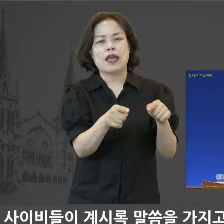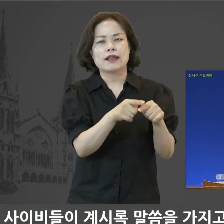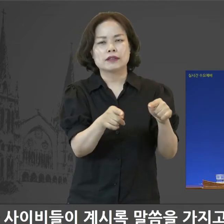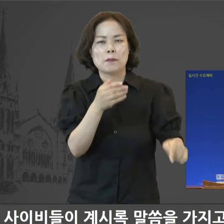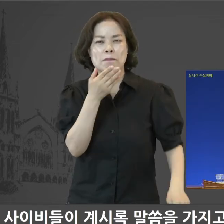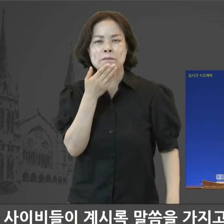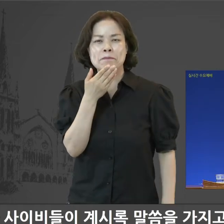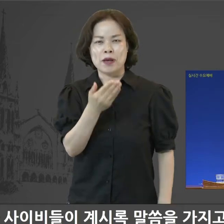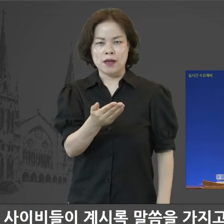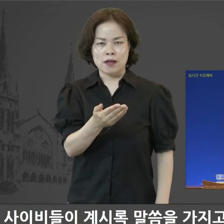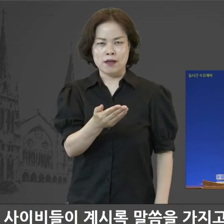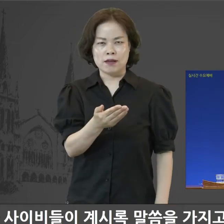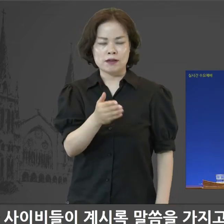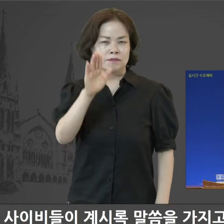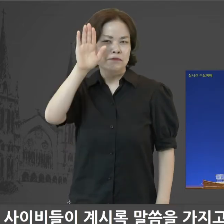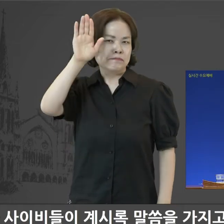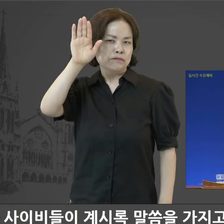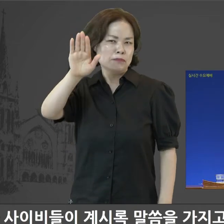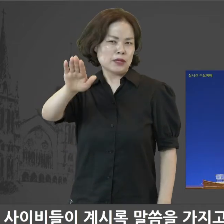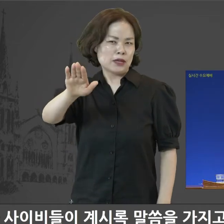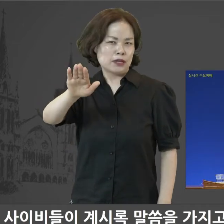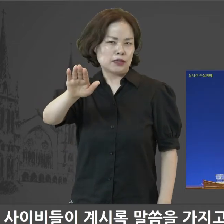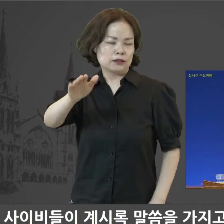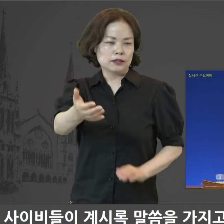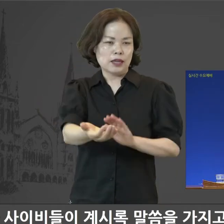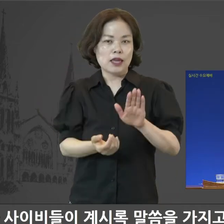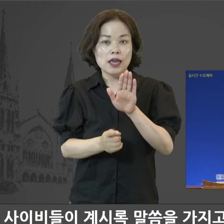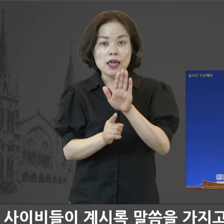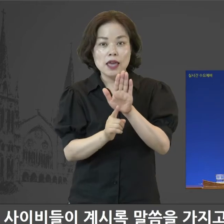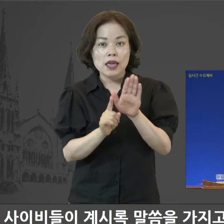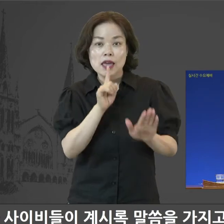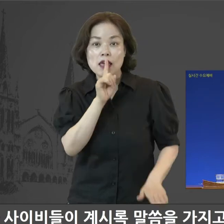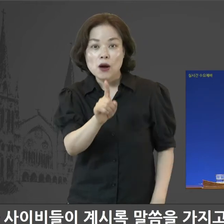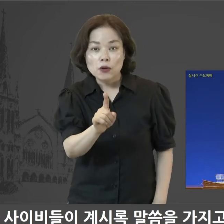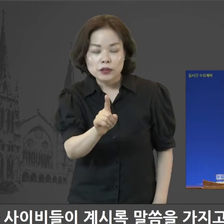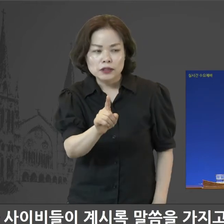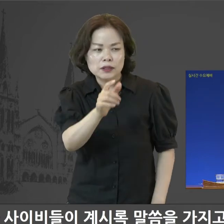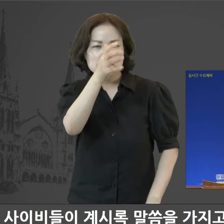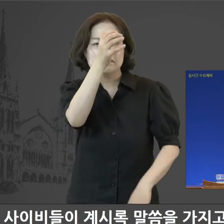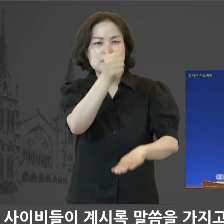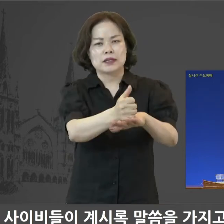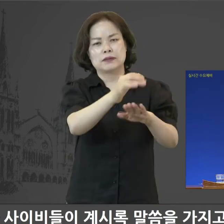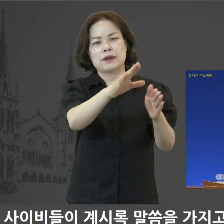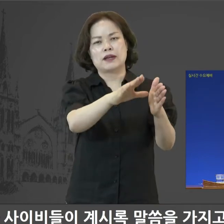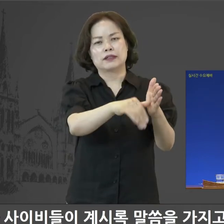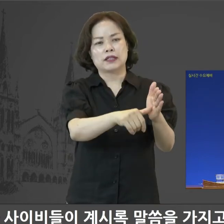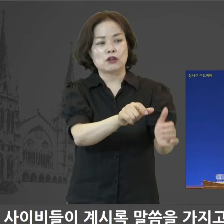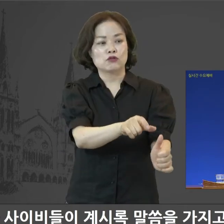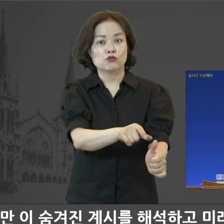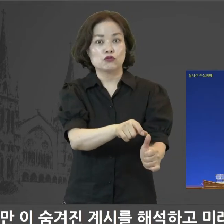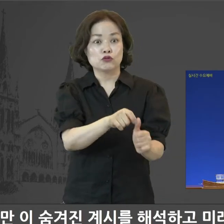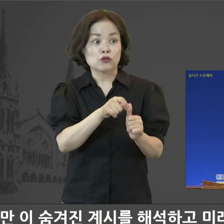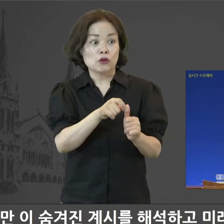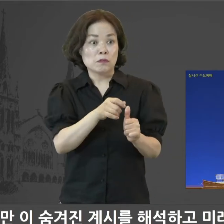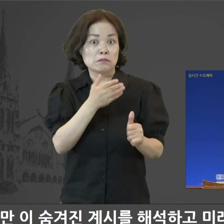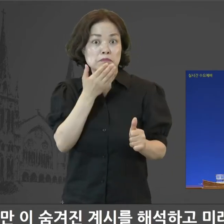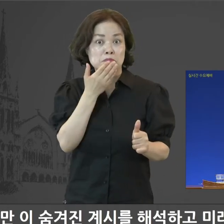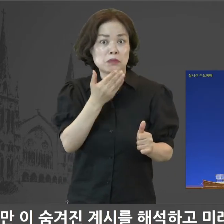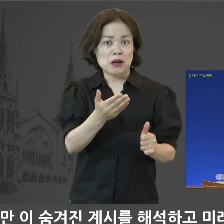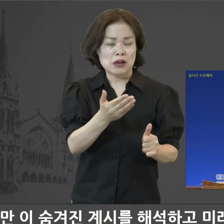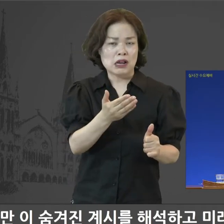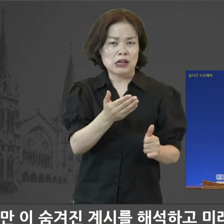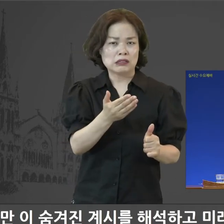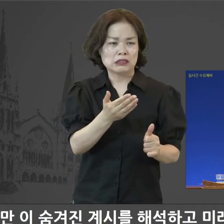있고, 그리고 미래를 예언하여서 이 말세에 구원함을 받을 수